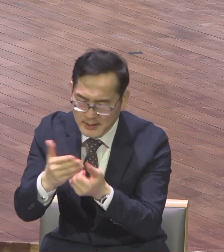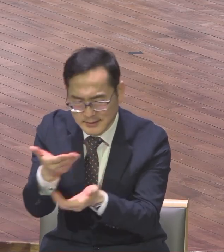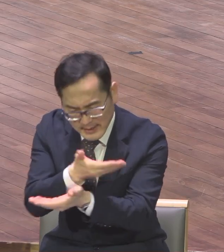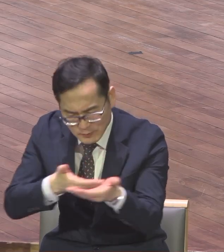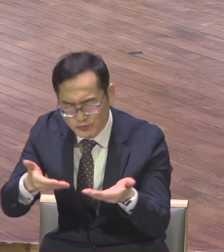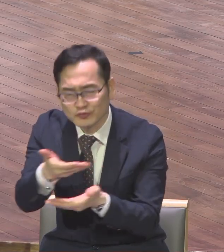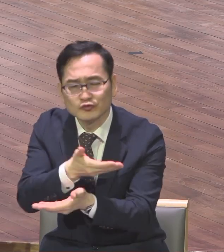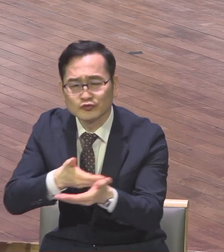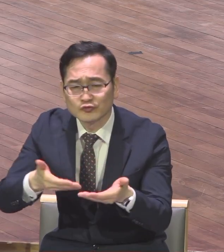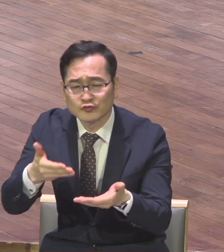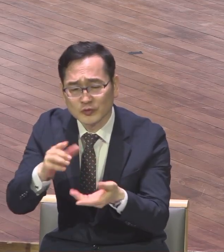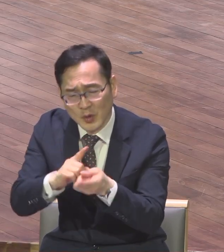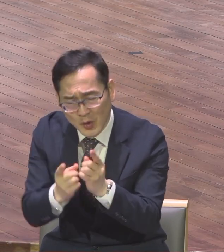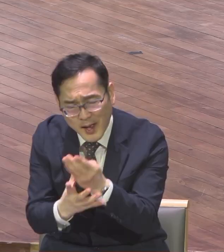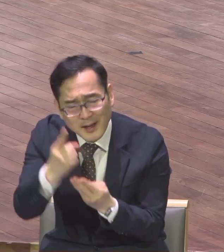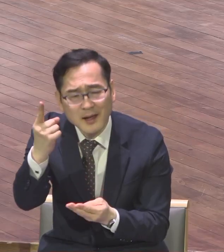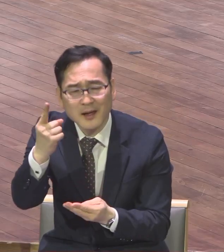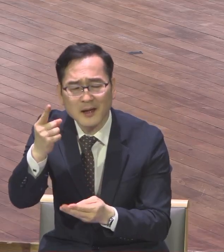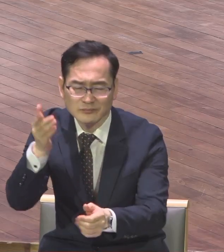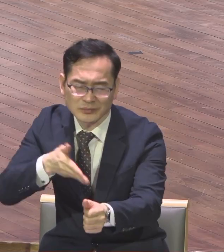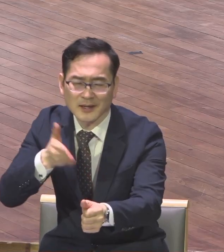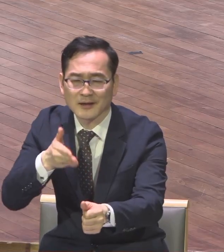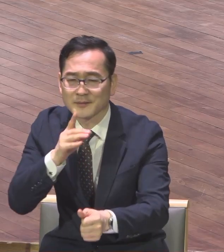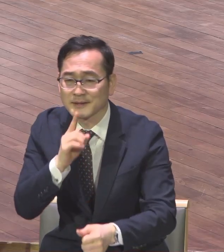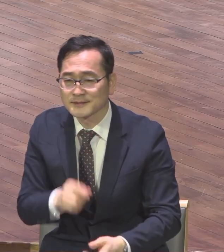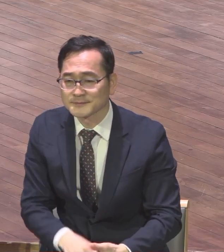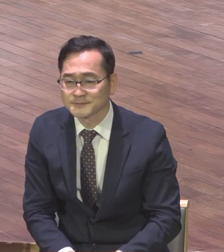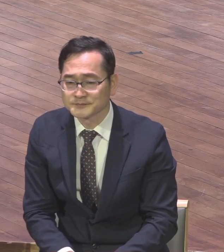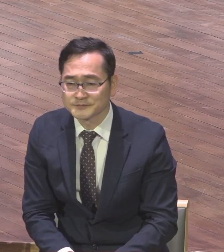되어야 한다는 사실을 첫째 강조하고 있어요.